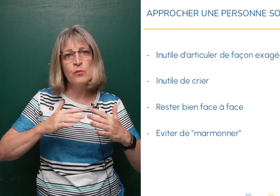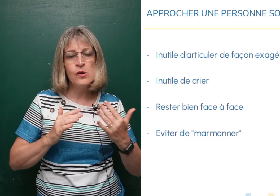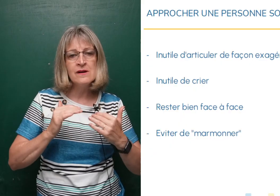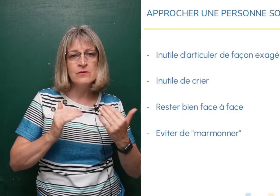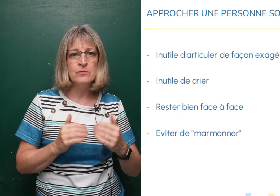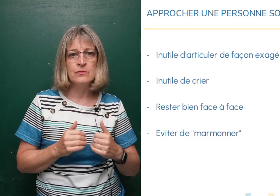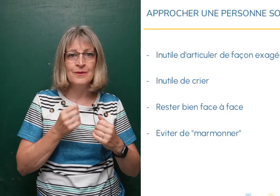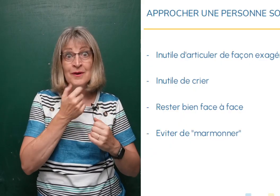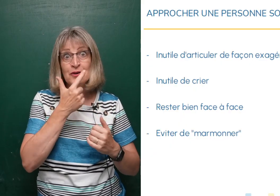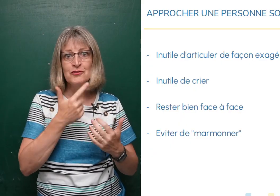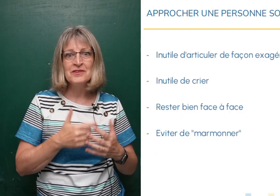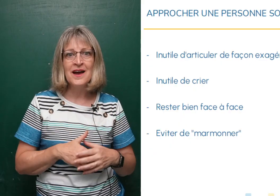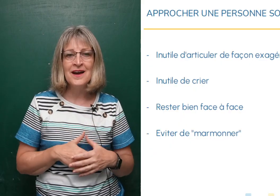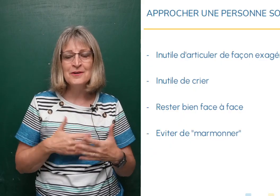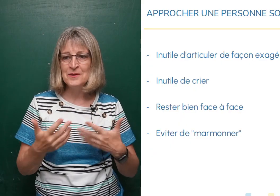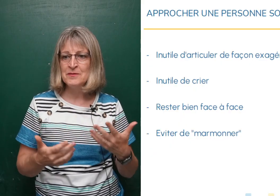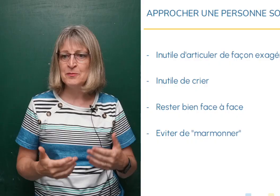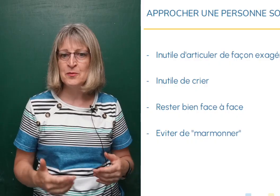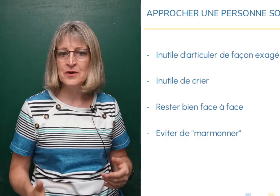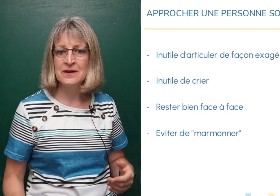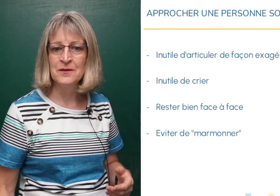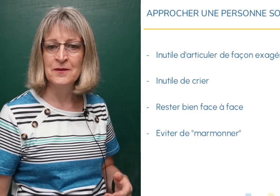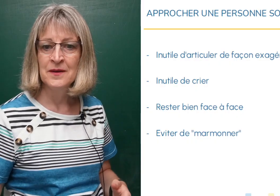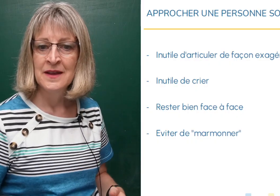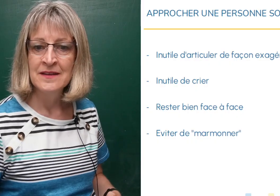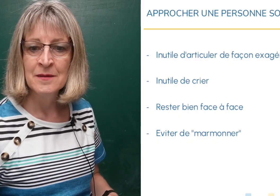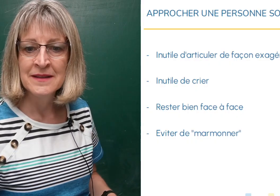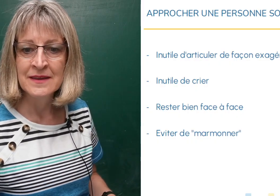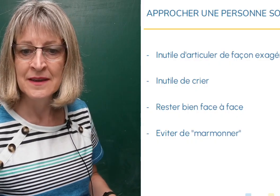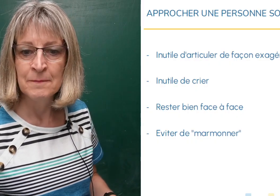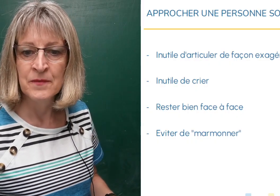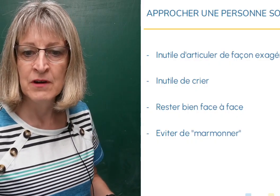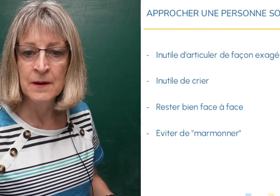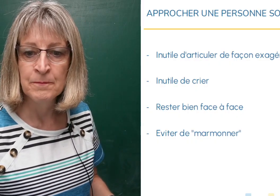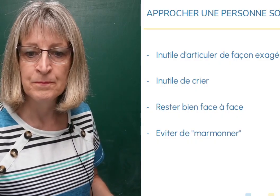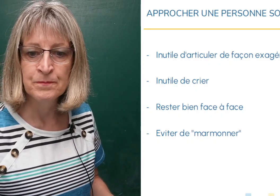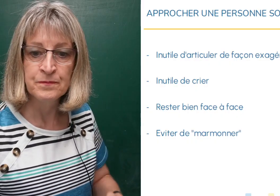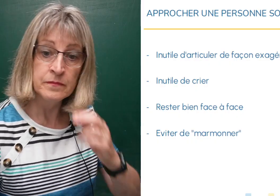moins jovial, un petit peu moins sympathique. Voilà.